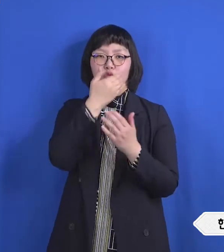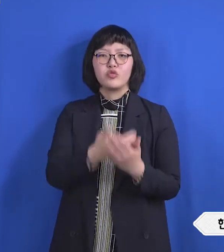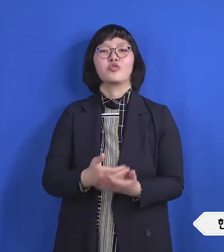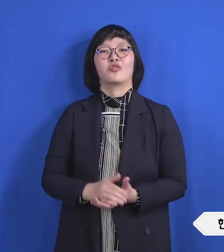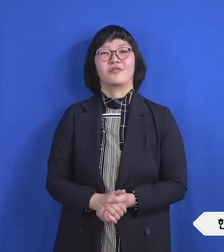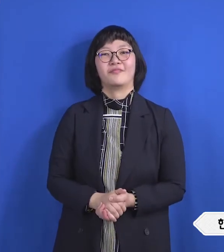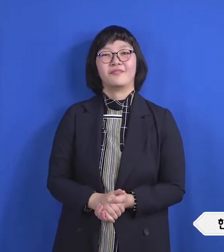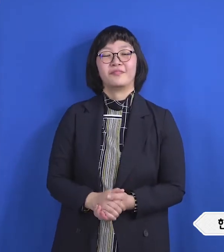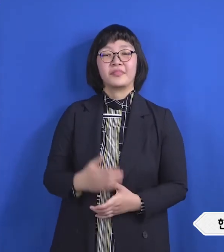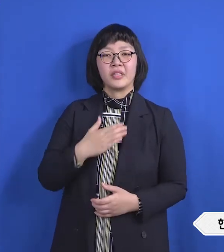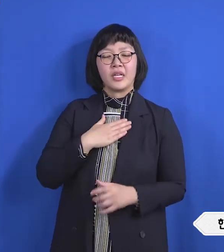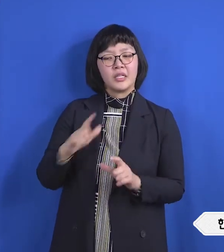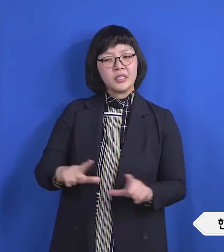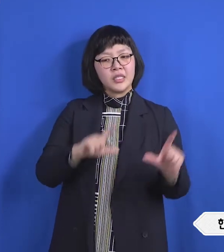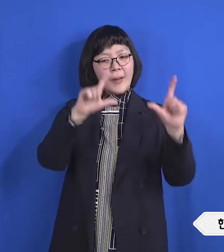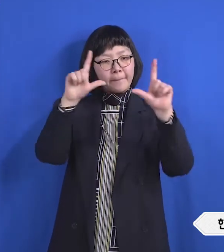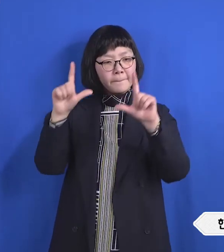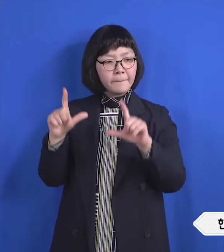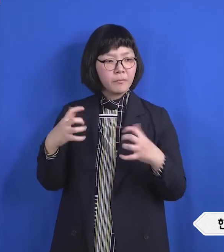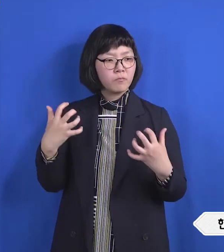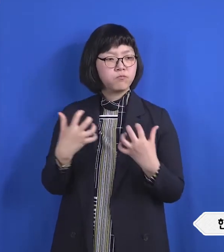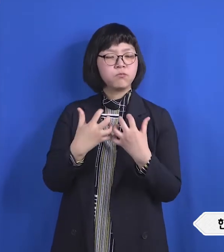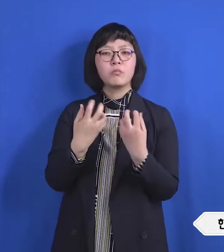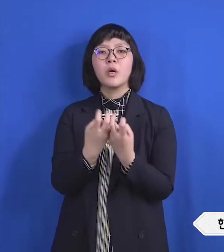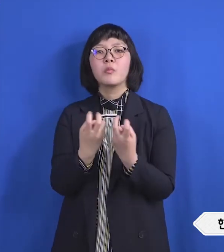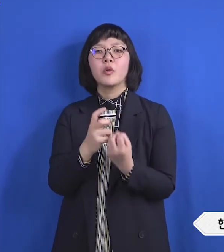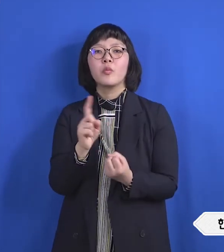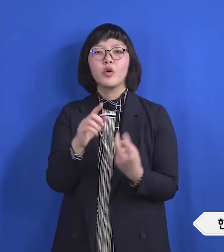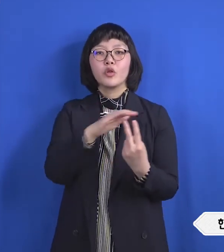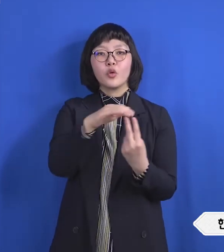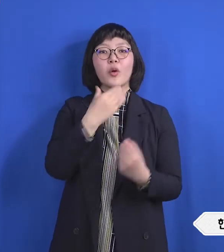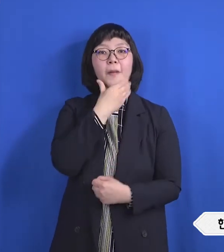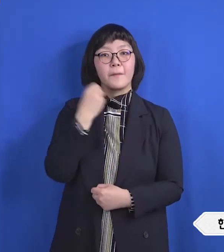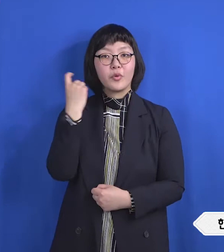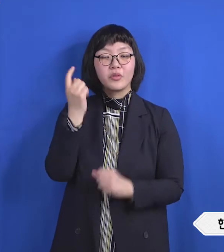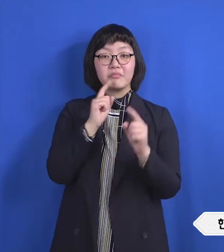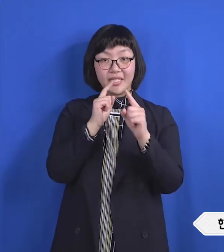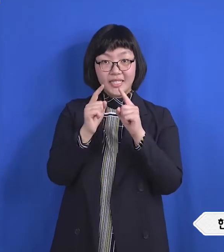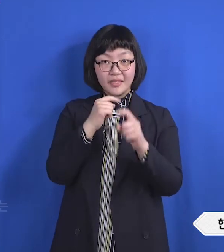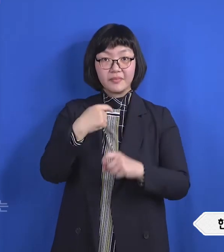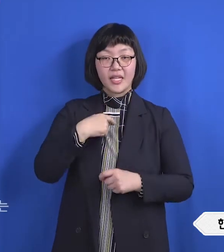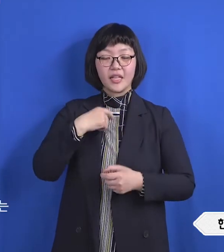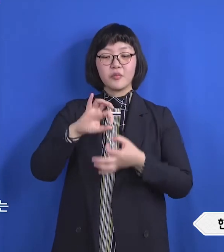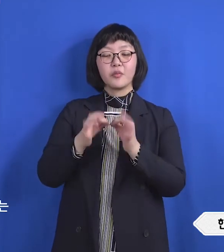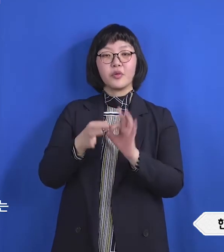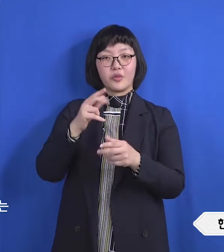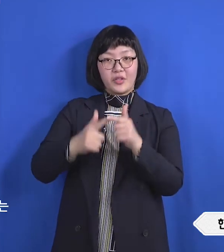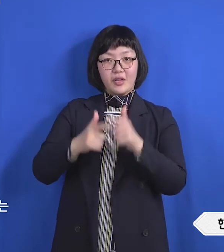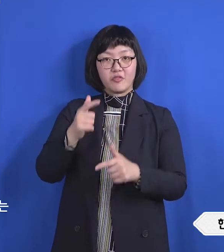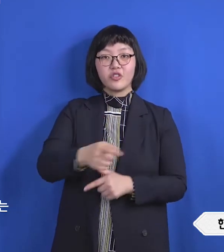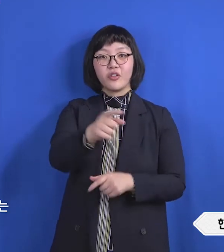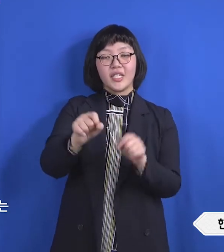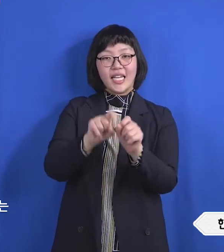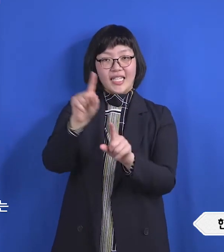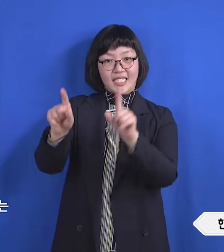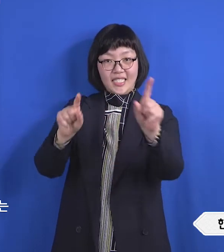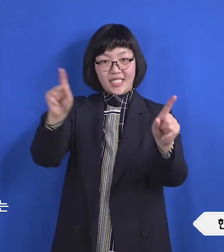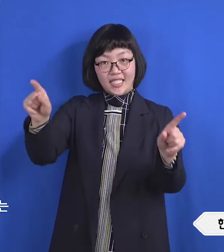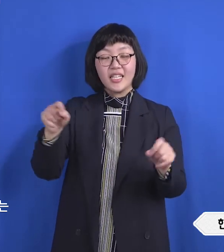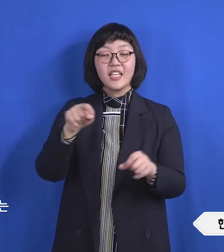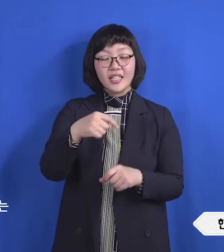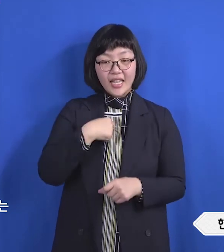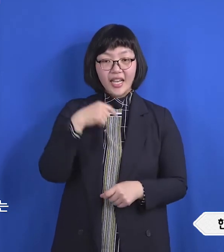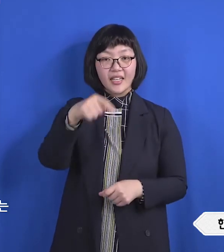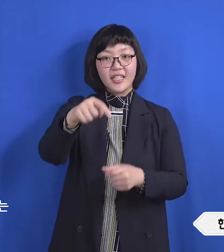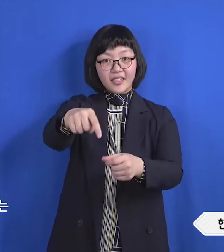어떻게 열매를 풍성히 맺을 수 있습니까? 요한복음 15장 5절에 나는 포도나무요 너희는 가지라. 그가 내 안에